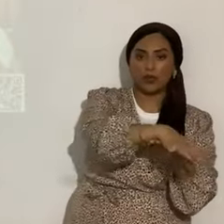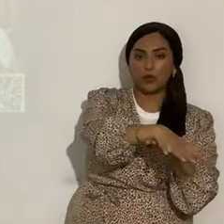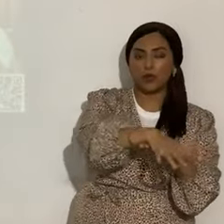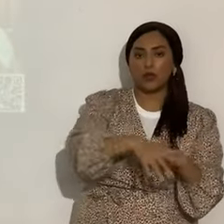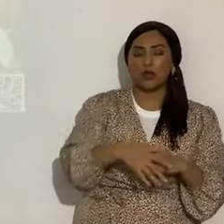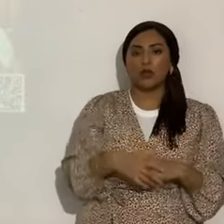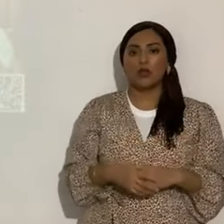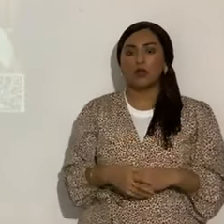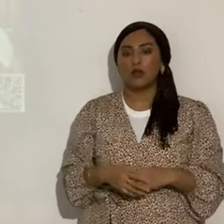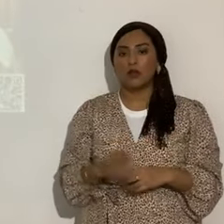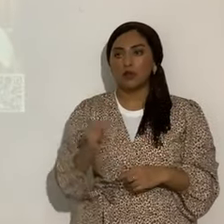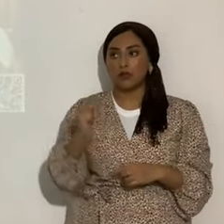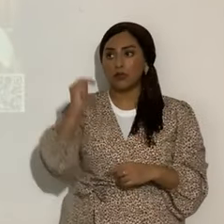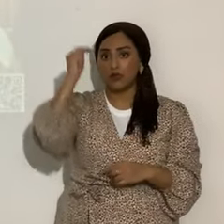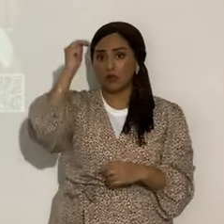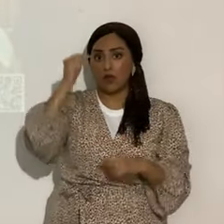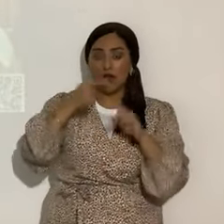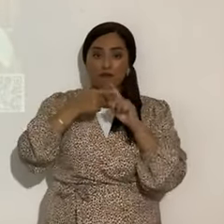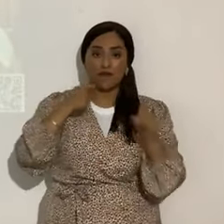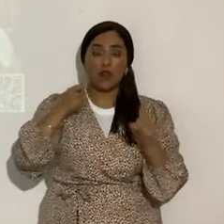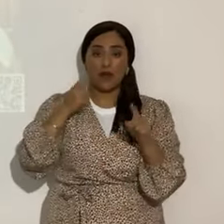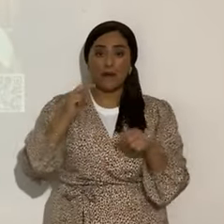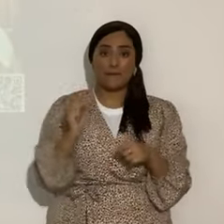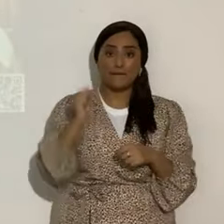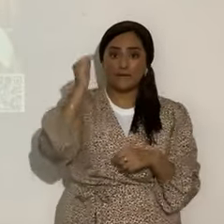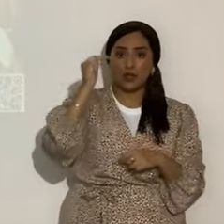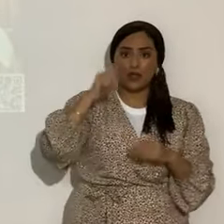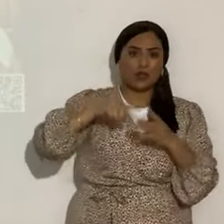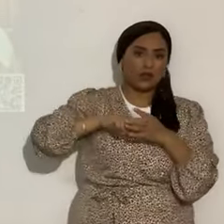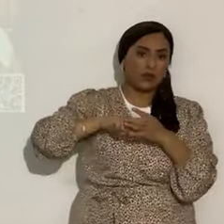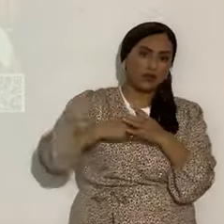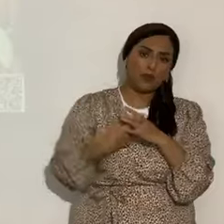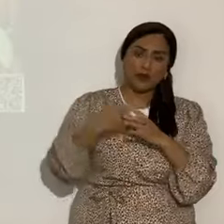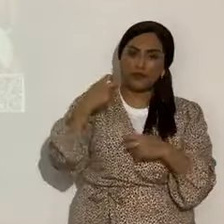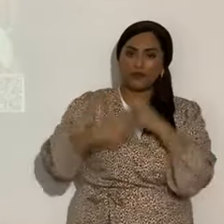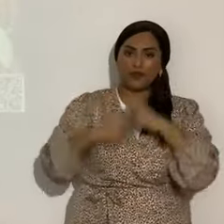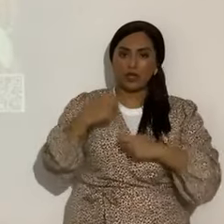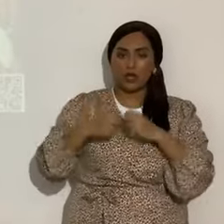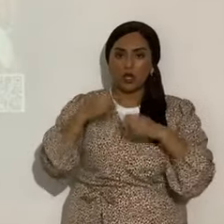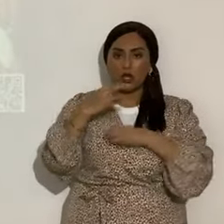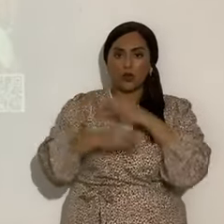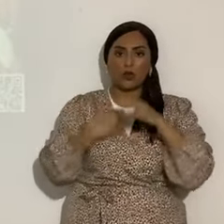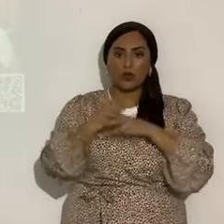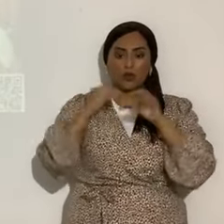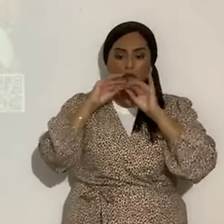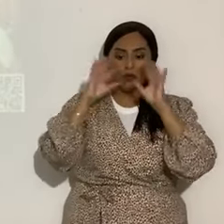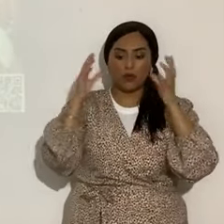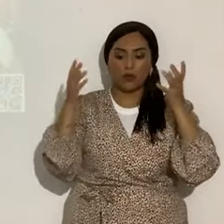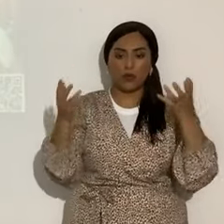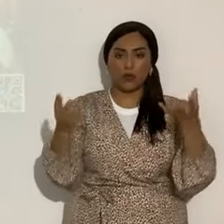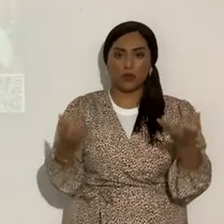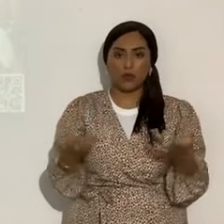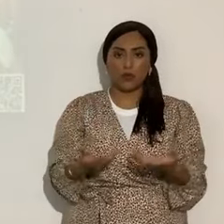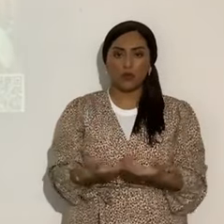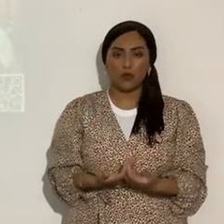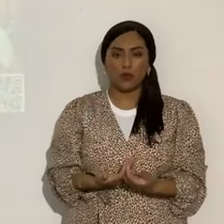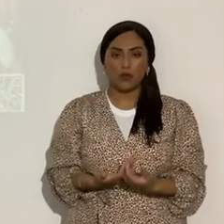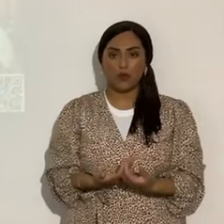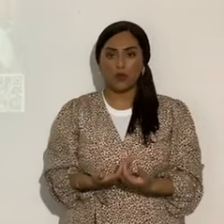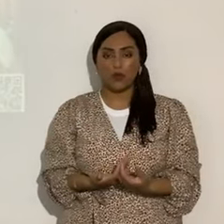Del norte la calamidad hervirá sobre todos los que viven en Jaérez, o sea, en